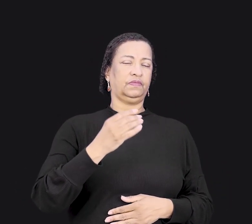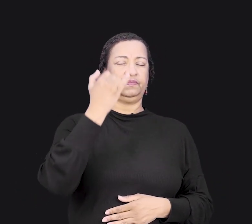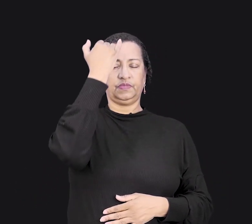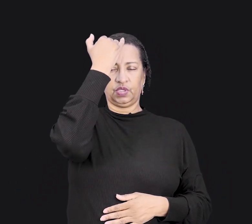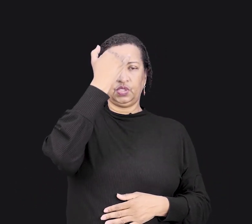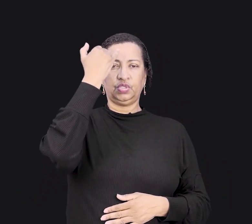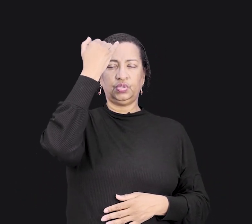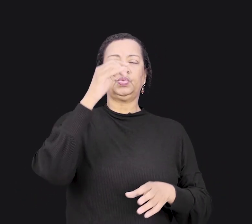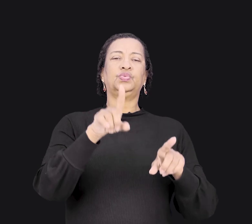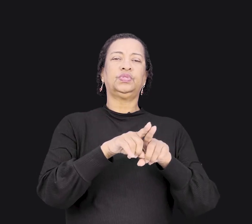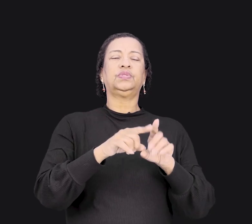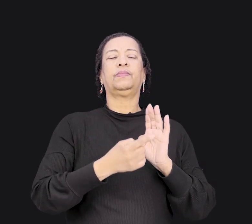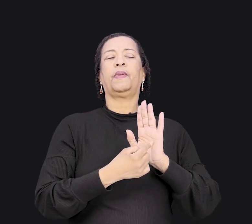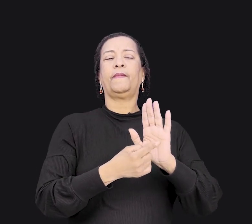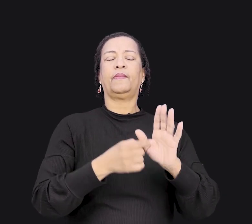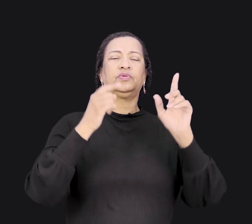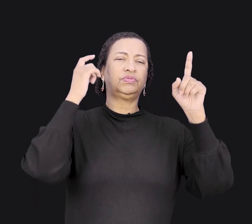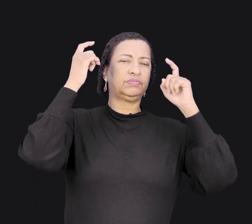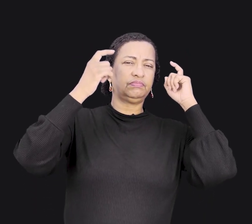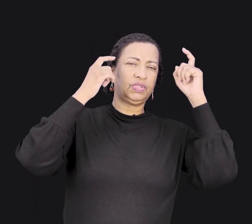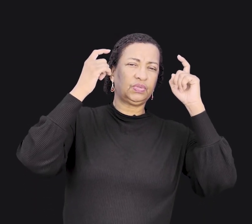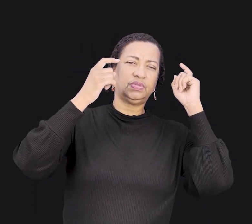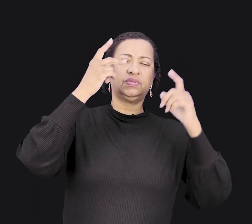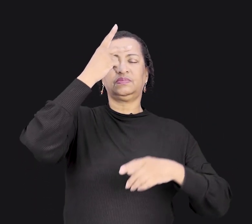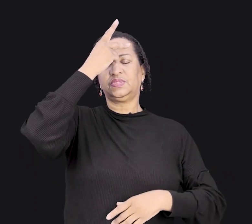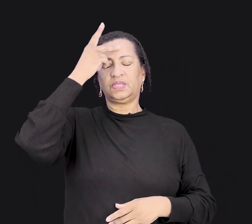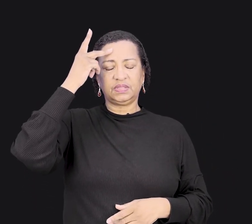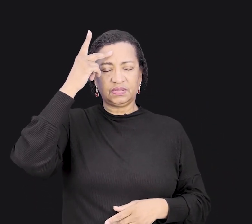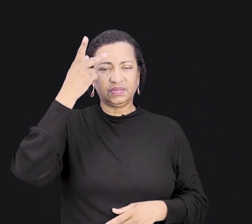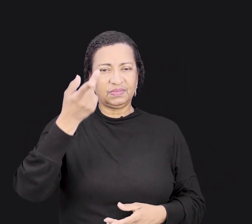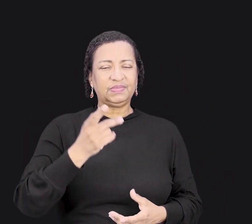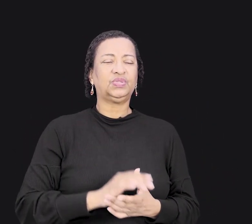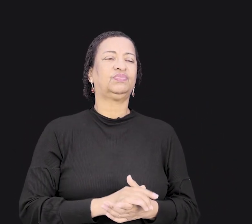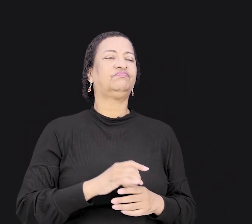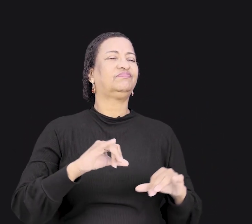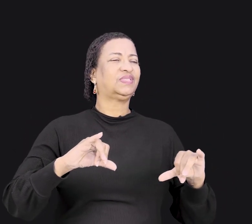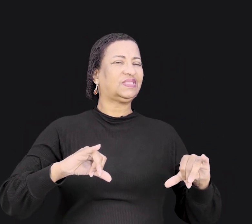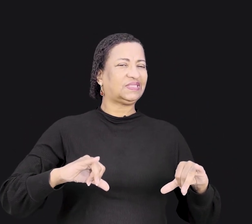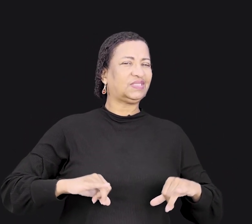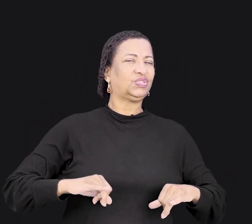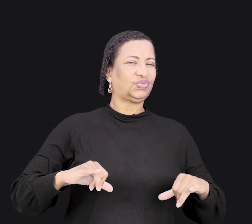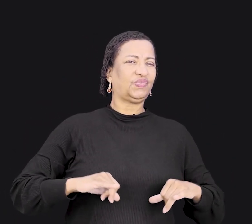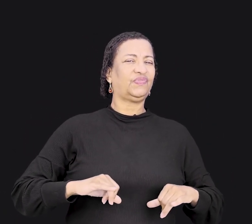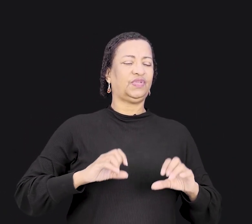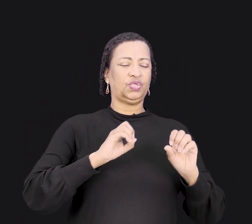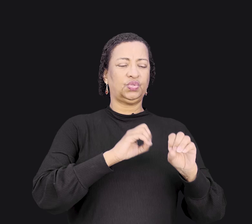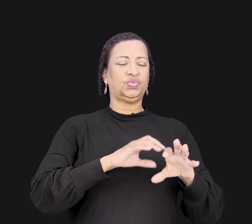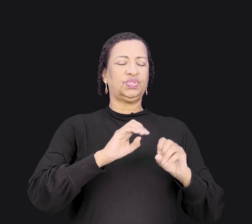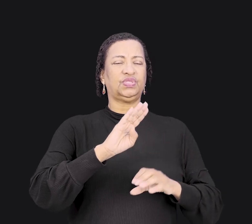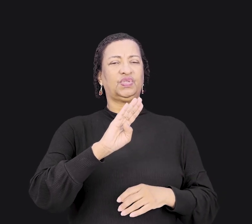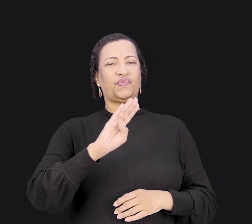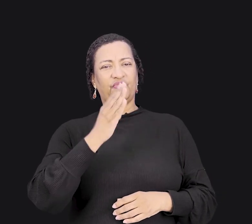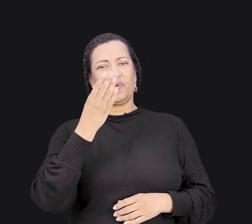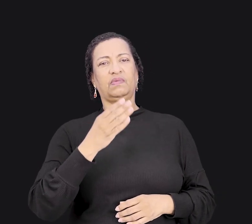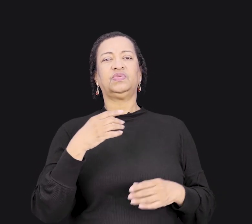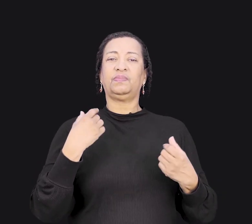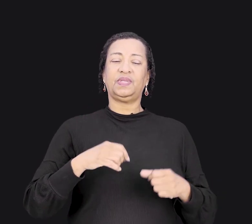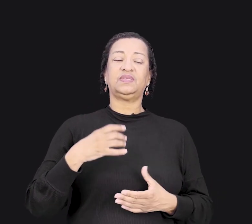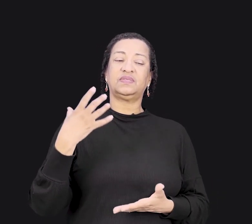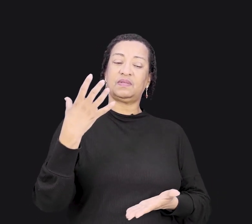demonstra preocupação com aqueles que foram vítimas dos falsos ensinos. Ele diz que devemos arrebatá-los do fogo, como um